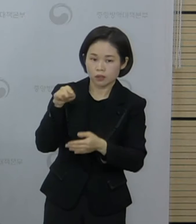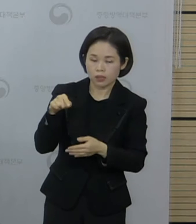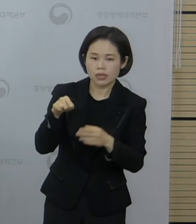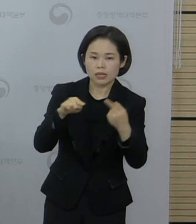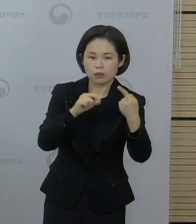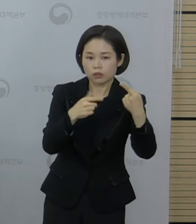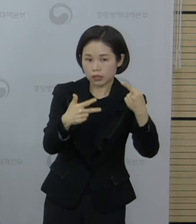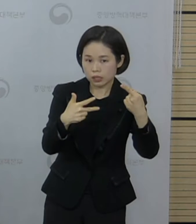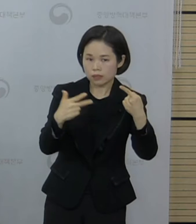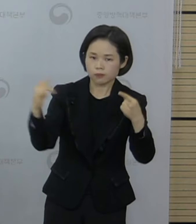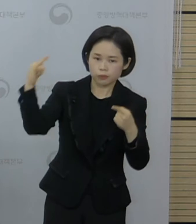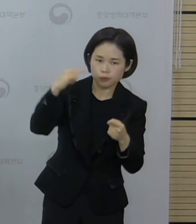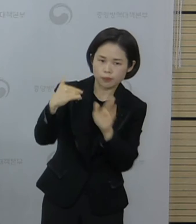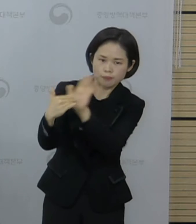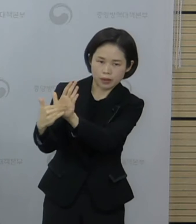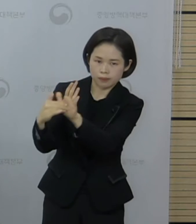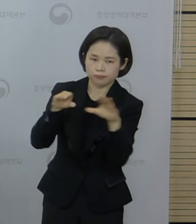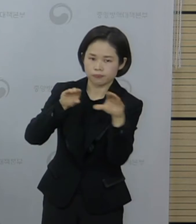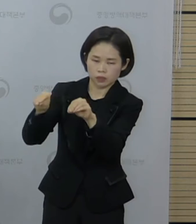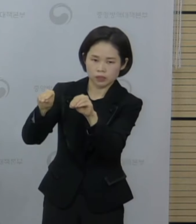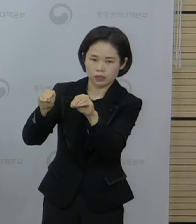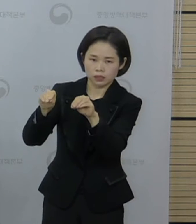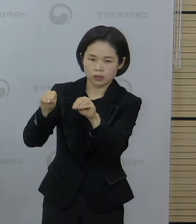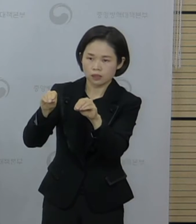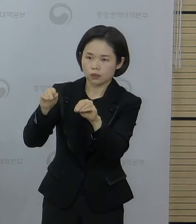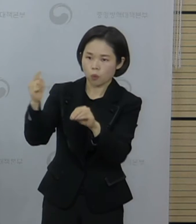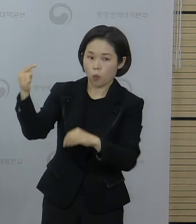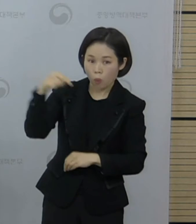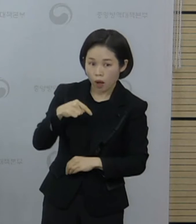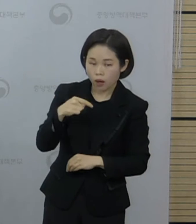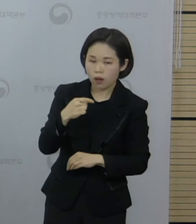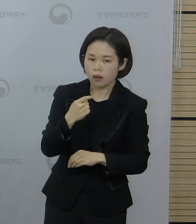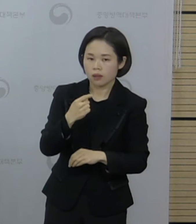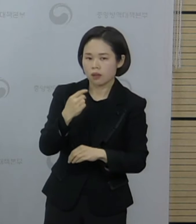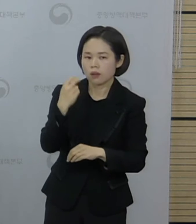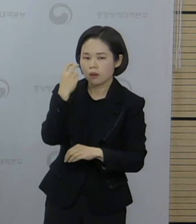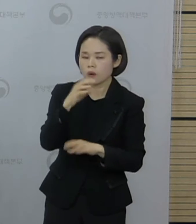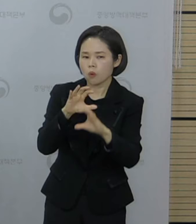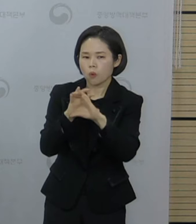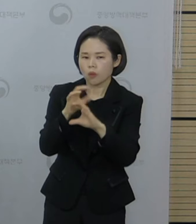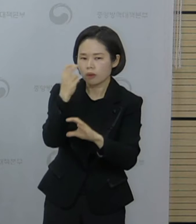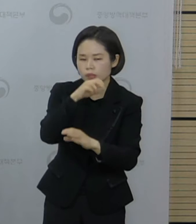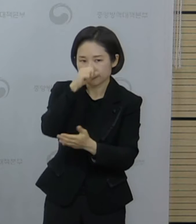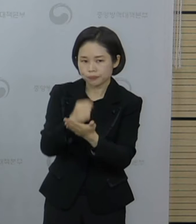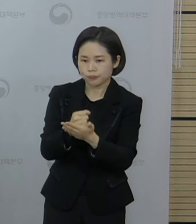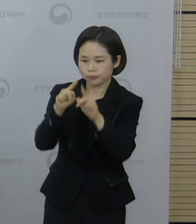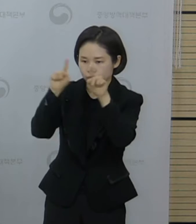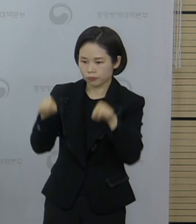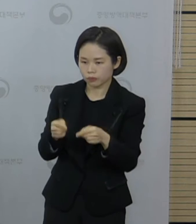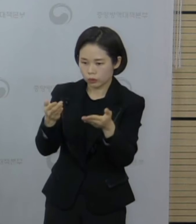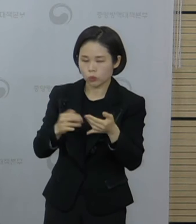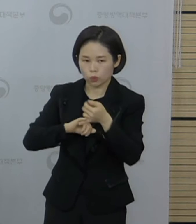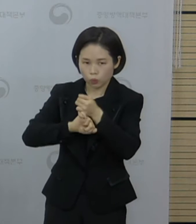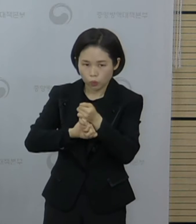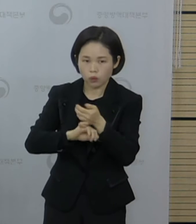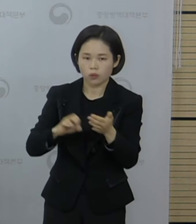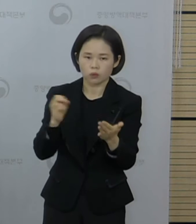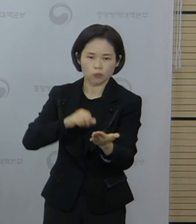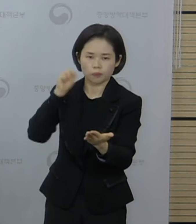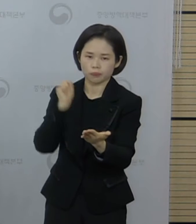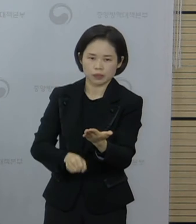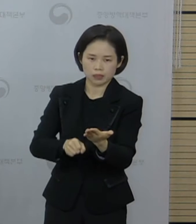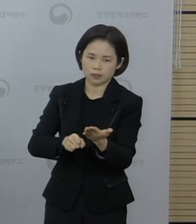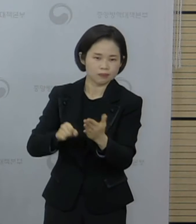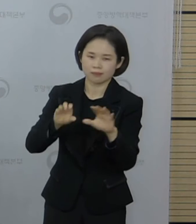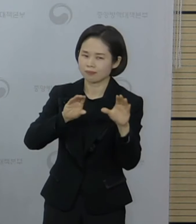중단하면서 pcr 음성 확인서 제출 의무화 그리고 비자발급 제한 등의 조치를